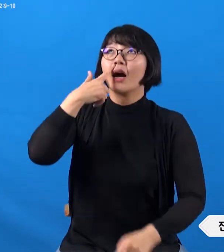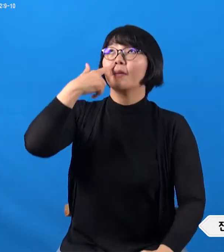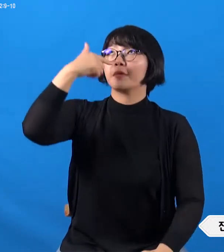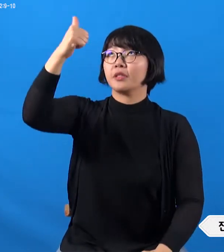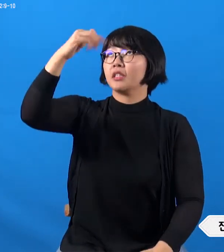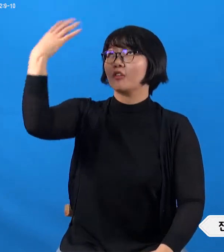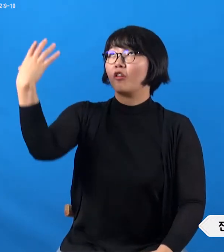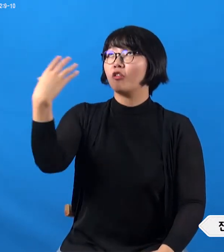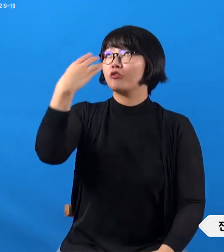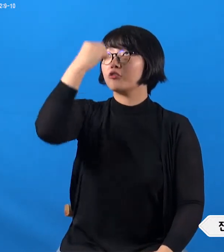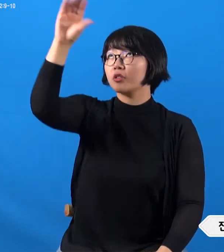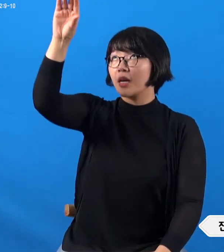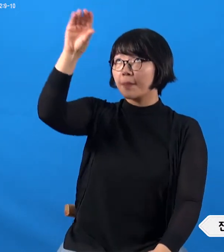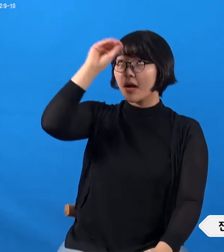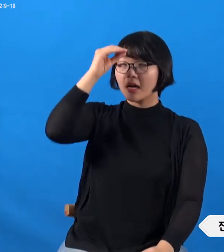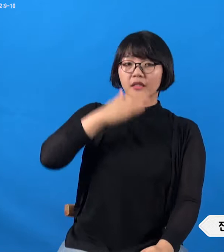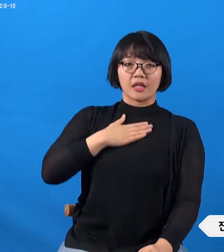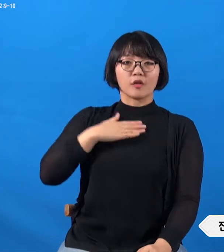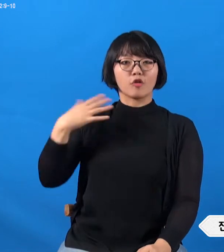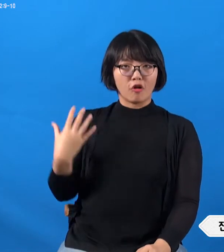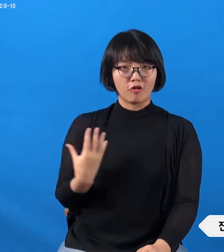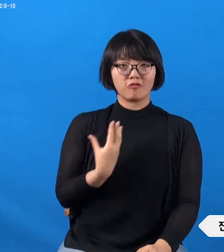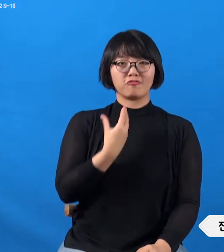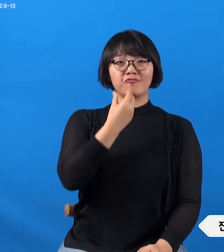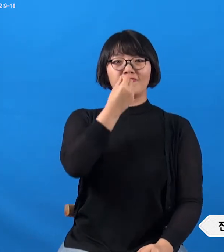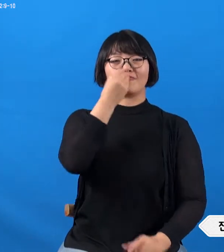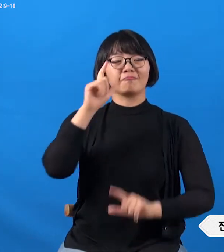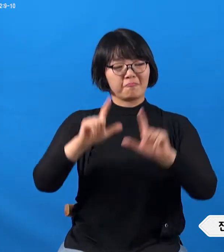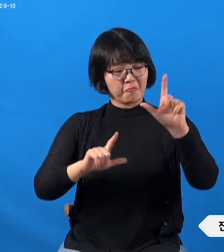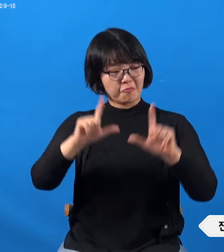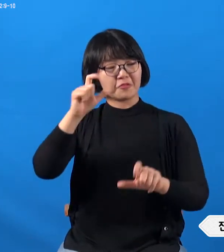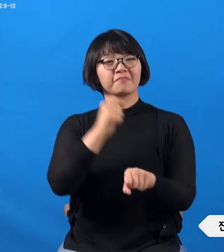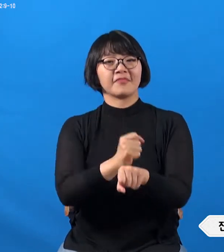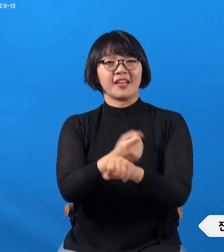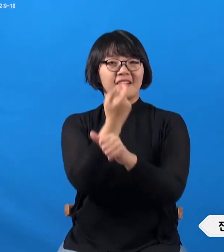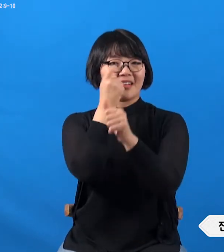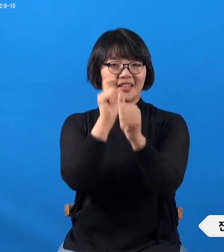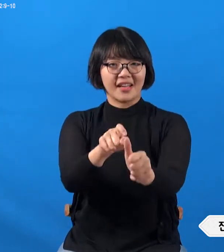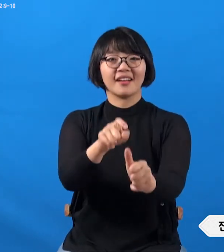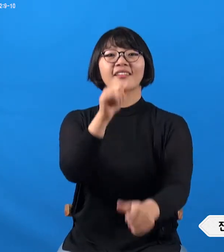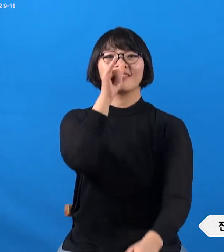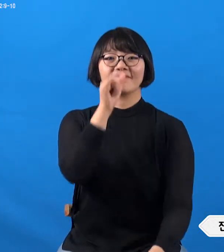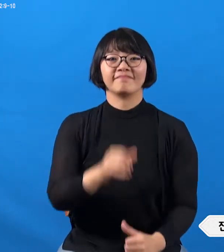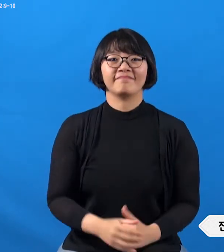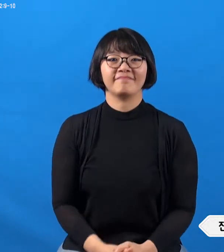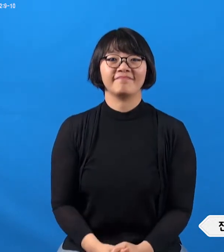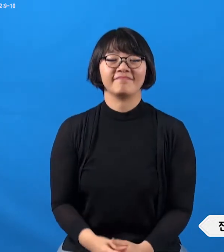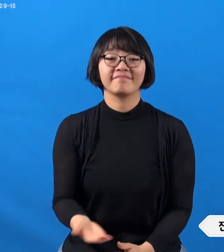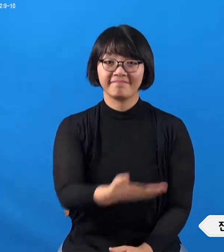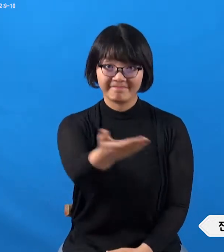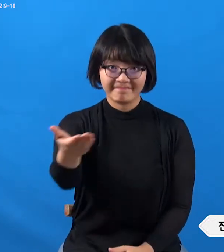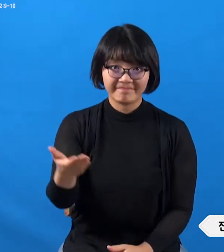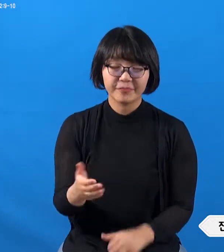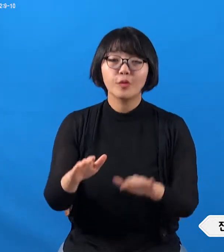아버지를 닮은 거룩한 자녀의 모습을 말씀하고 있습니다. 사랑하는 여러분, 오늘